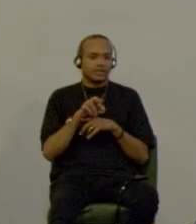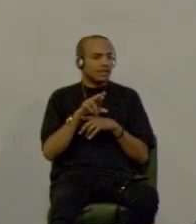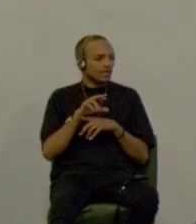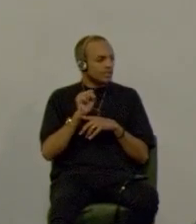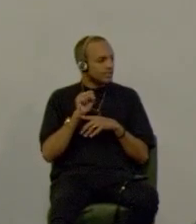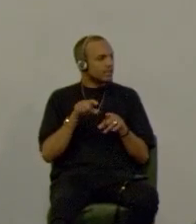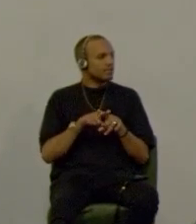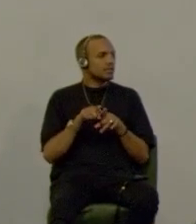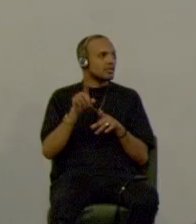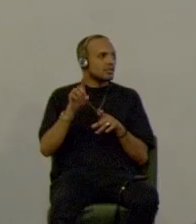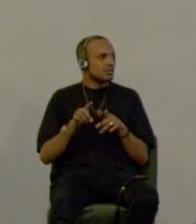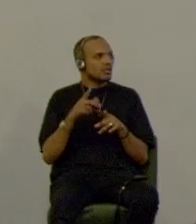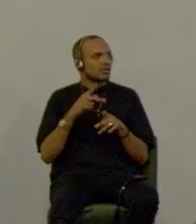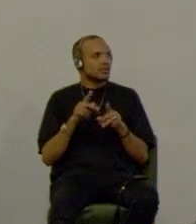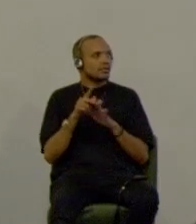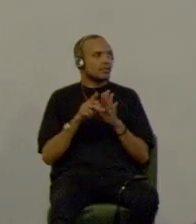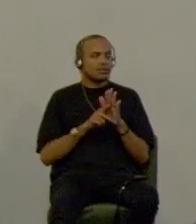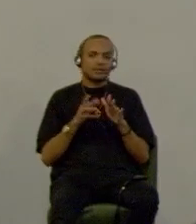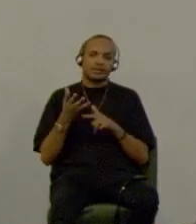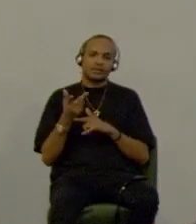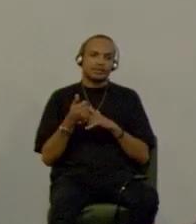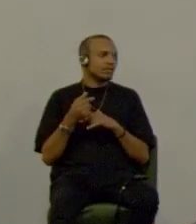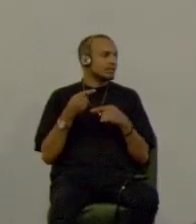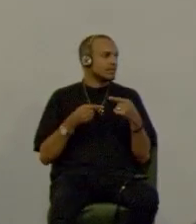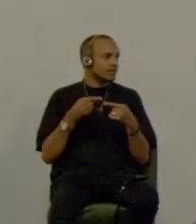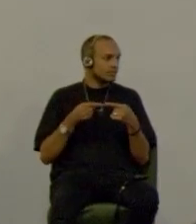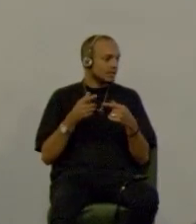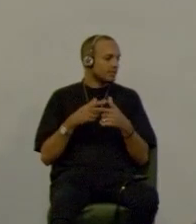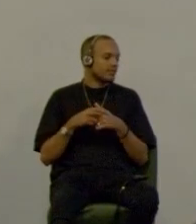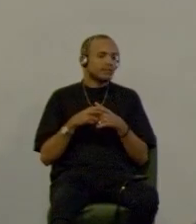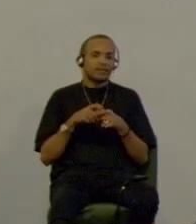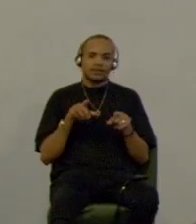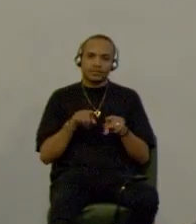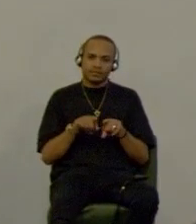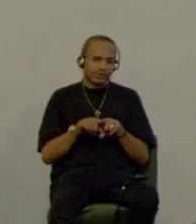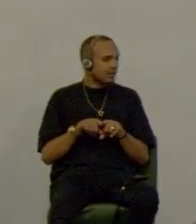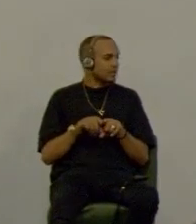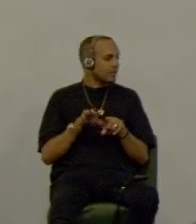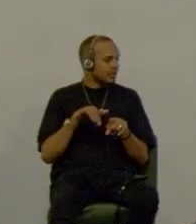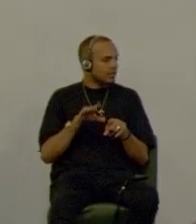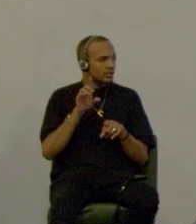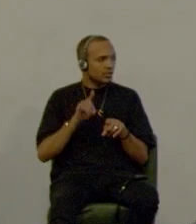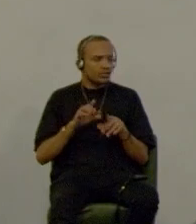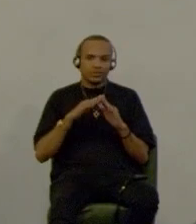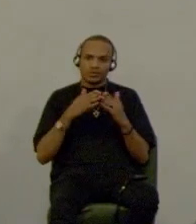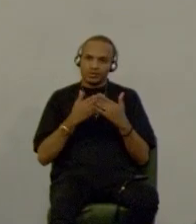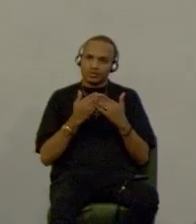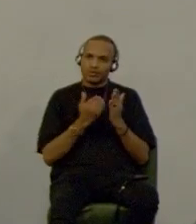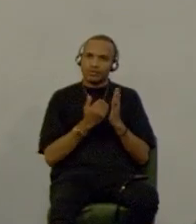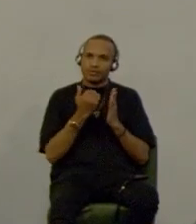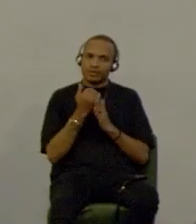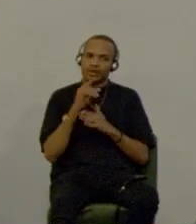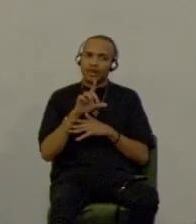CNRS, e diretora do Programa de Experimentação em Artes e Política. Formou-se como diretora na Escola Nacional Superior